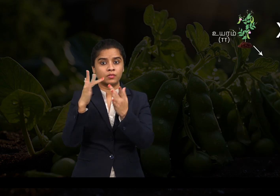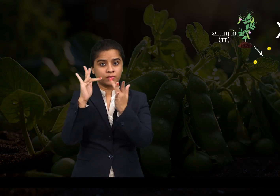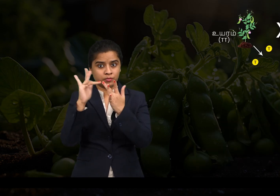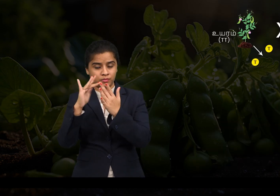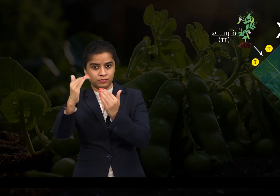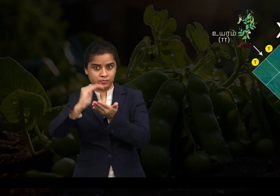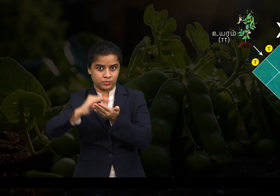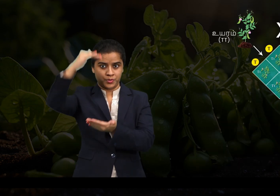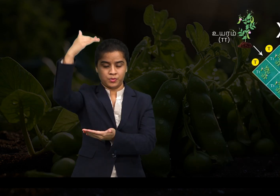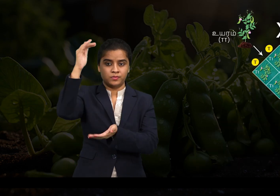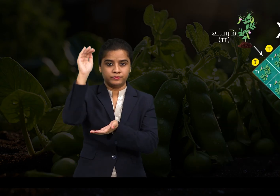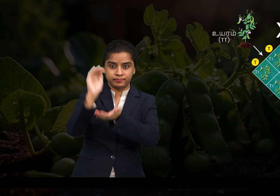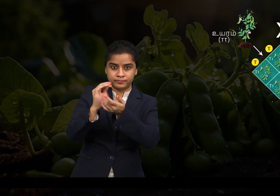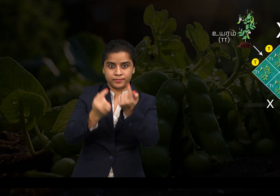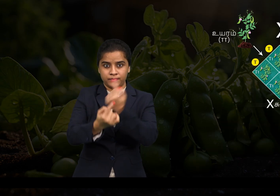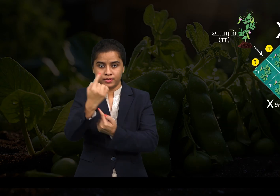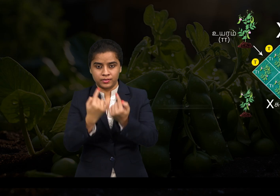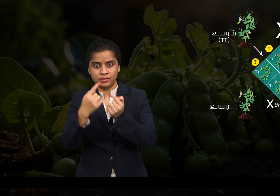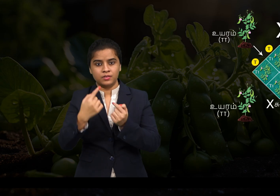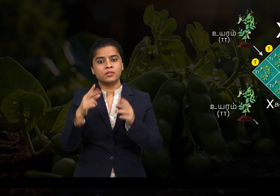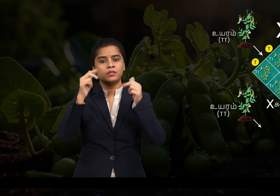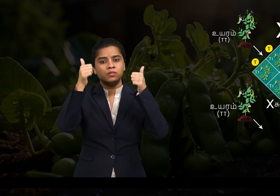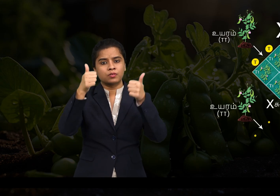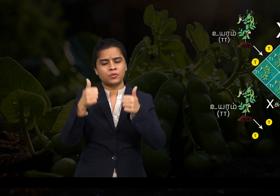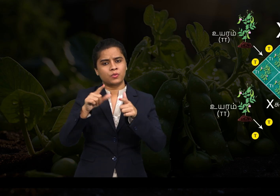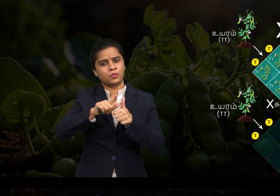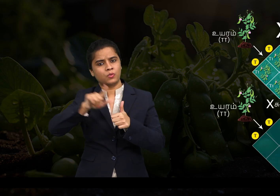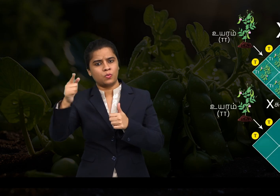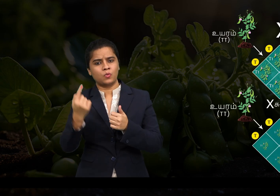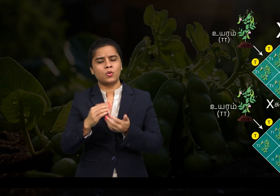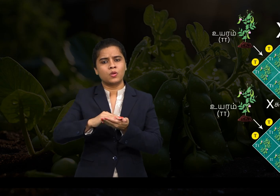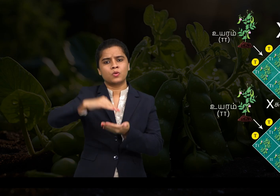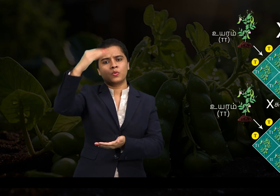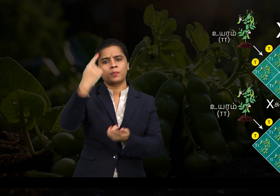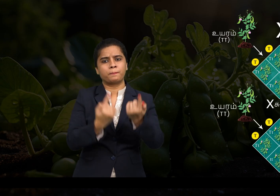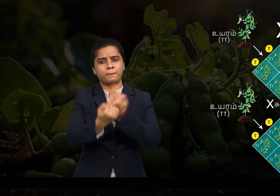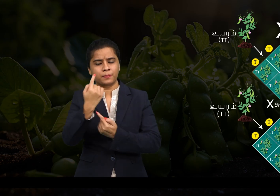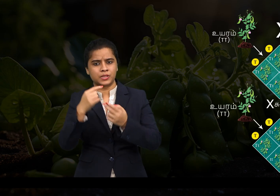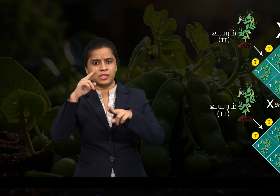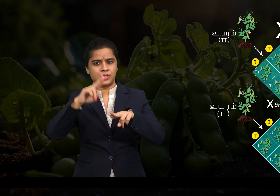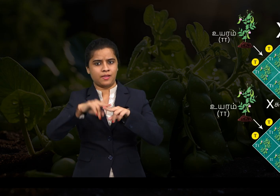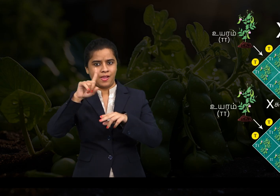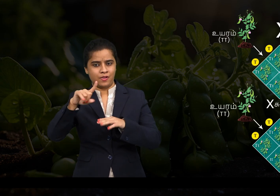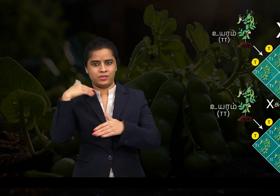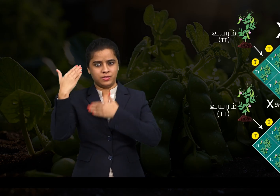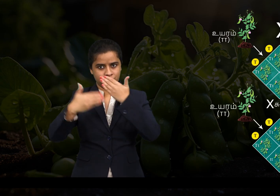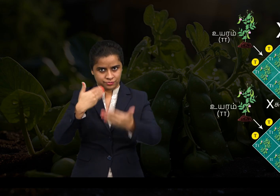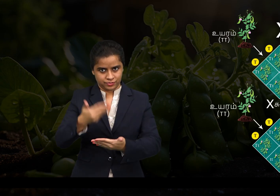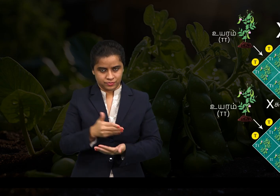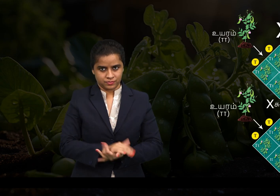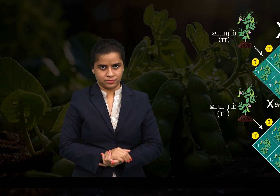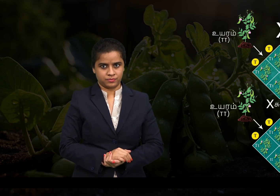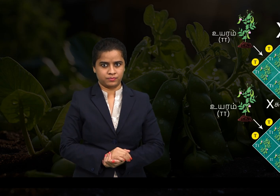உயரமான மற்றும் குள்ள தாவரங்களுக்கு இடையிலான குறுக்குவெட்டு F1 தலைமுறையில் அனைத்து உயரமான